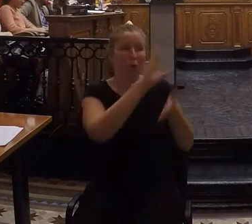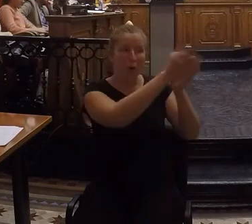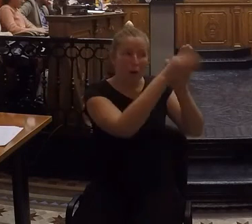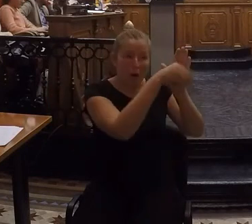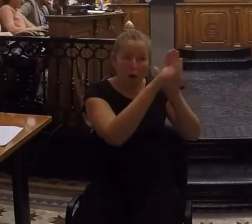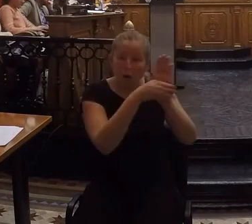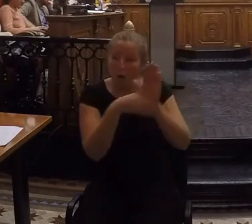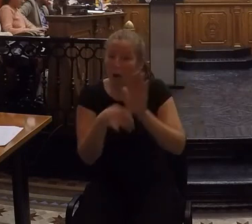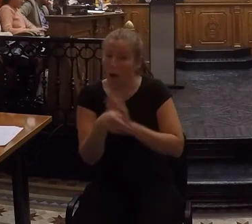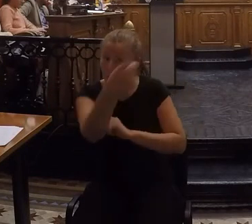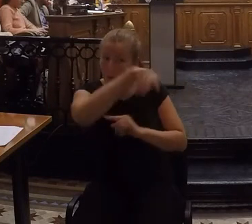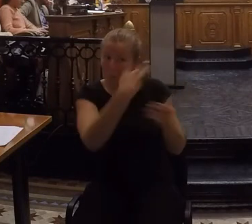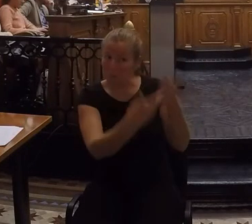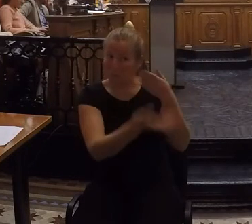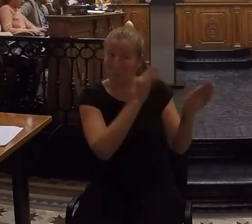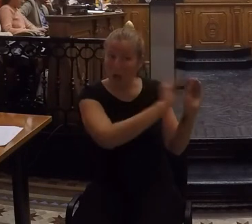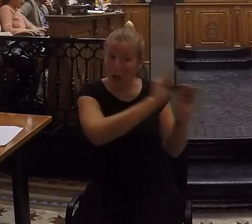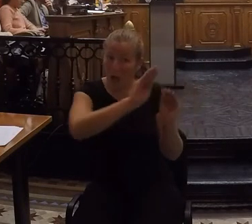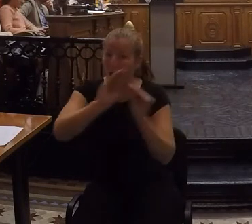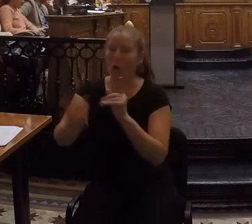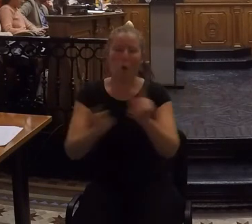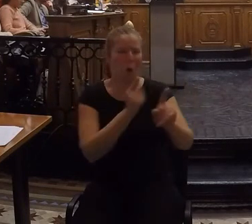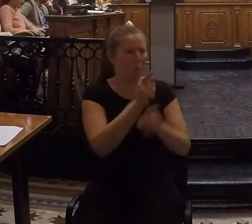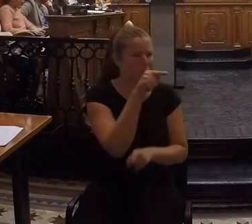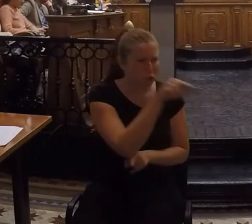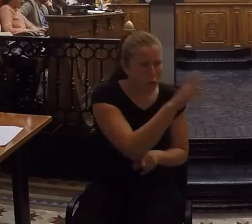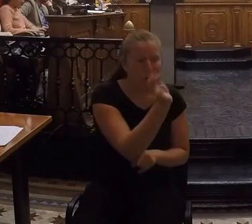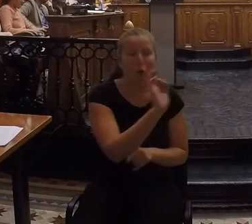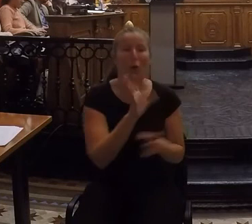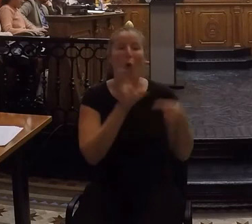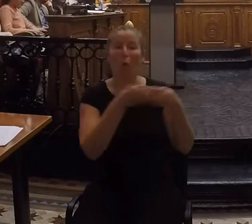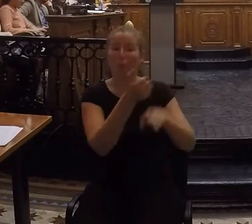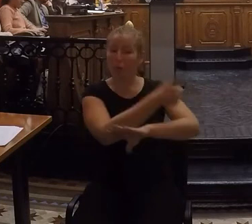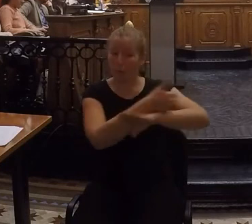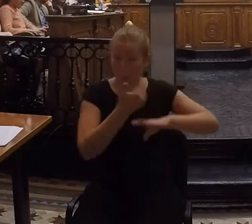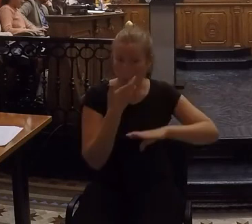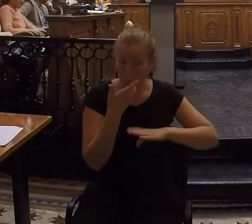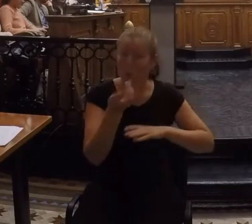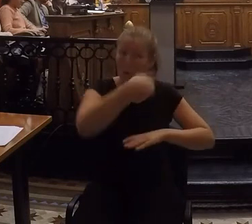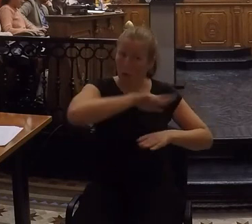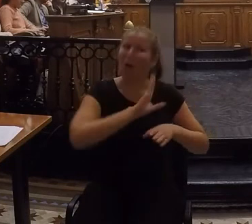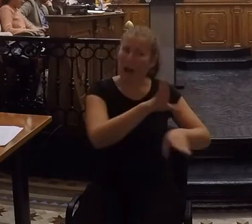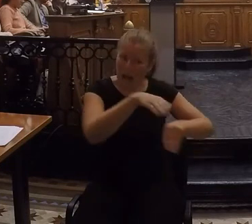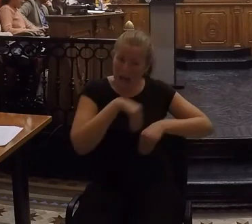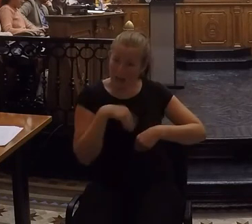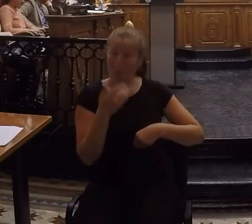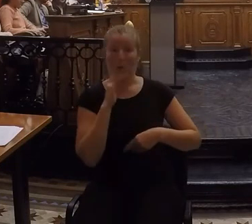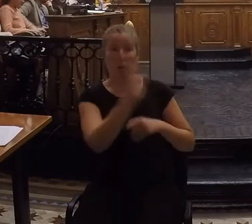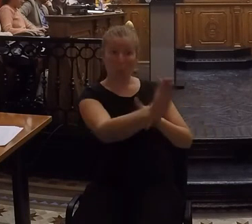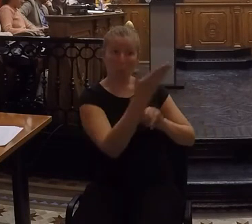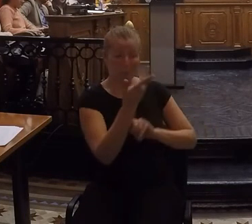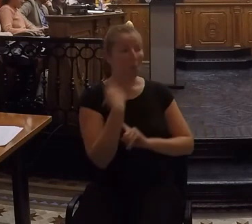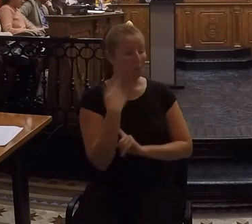propuestas provenientes de los grupos de la oposición, concretamente del grupo de Ciudadanos, que propuestas razonables que hemos